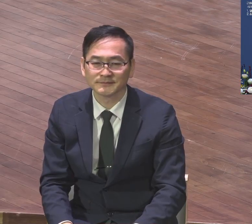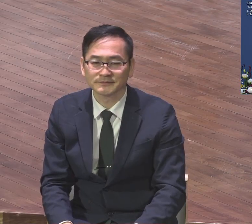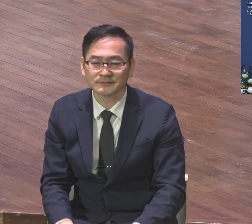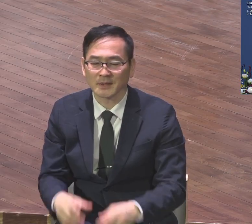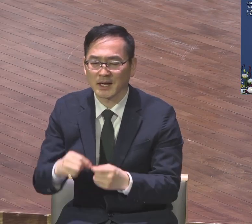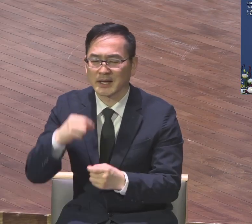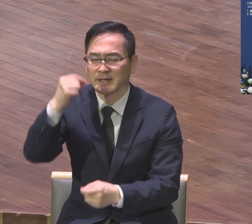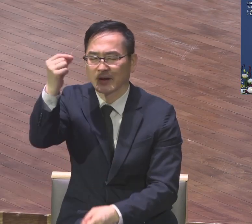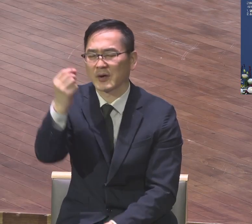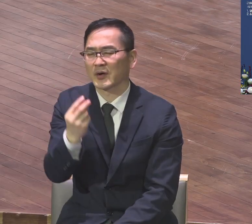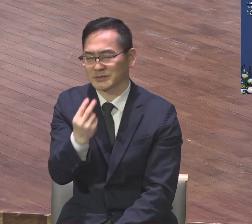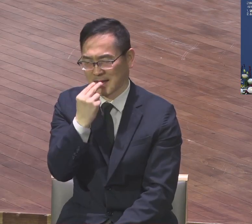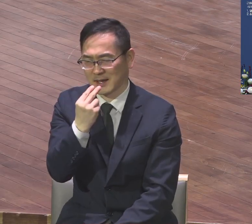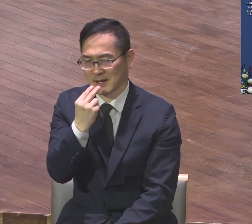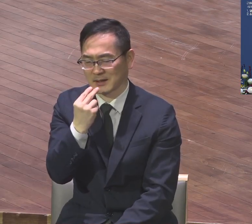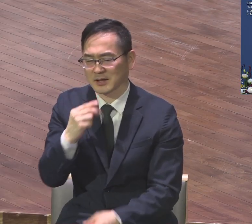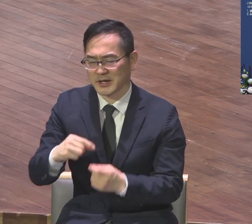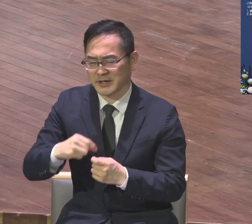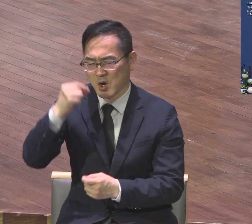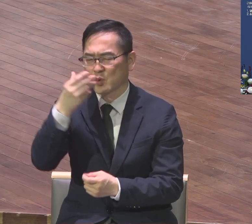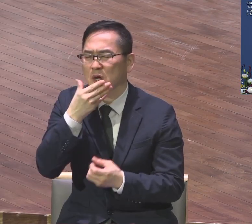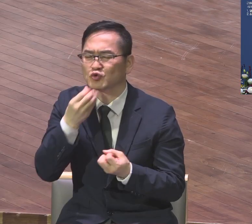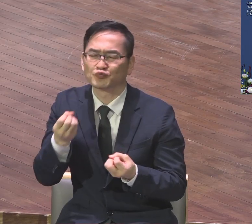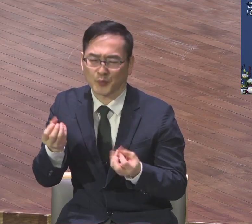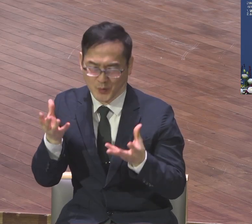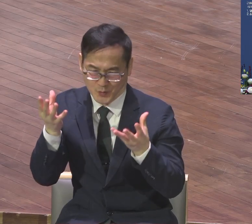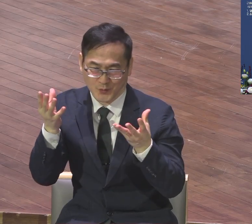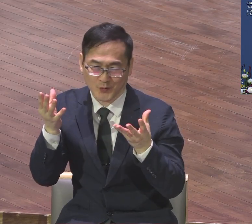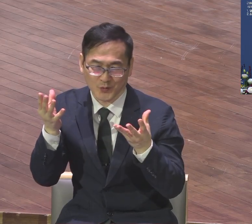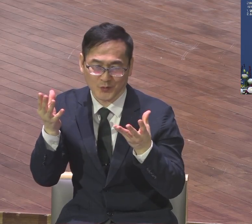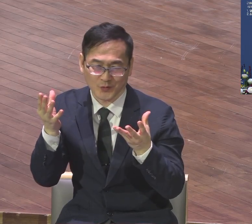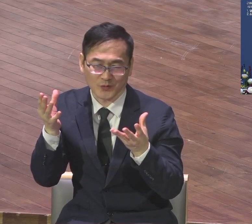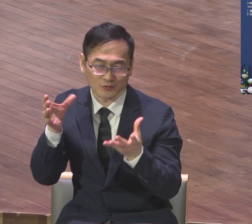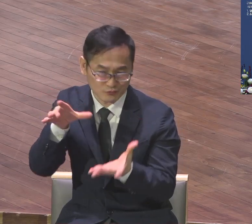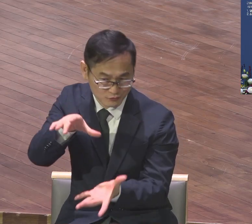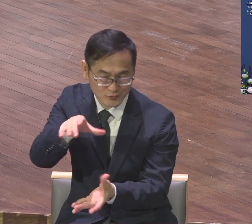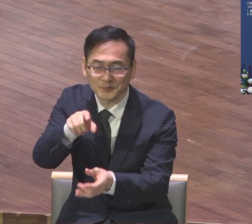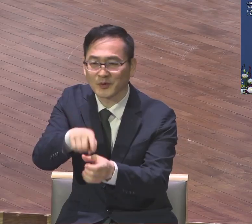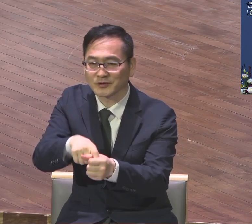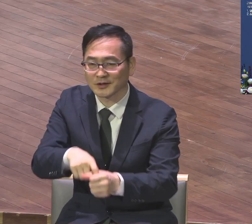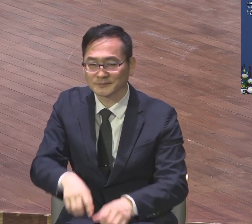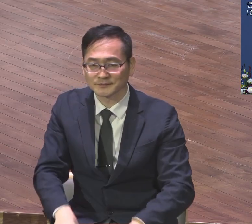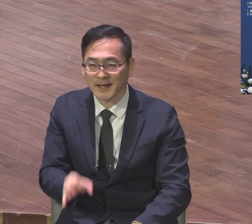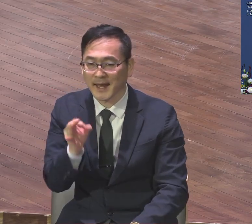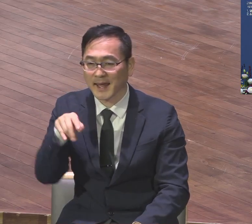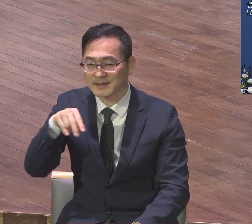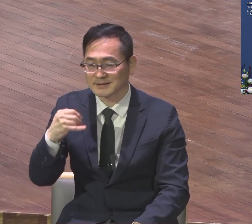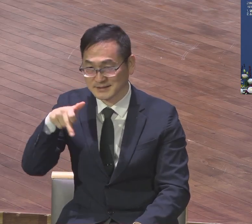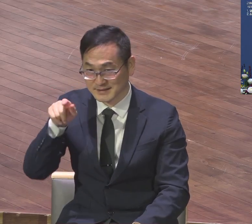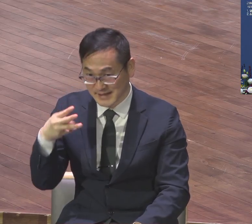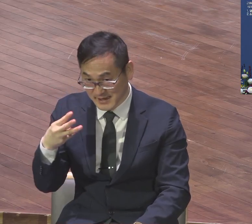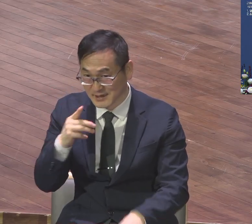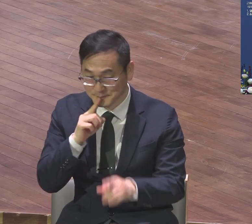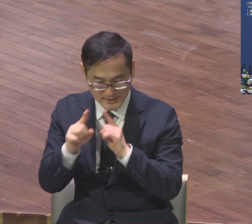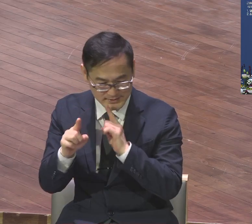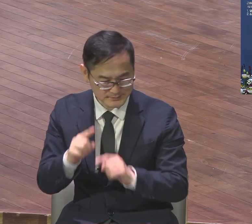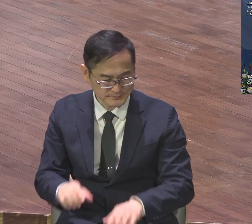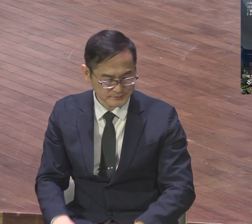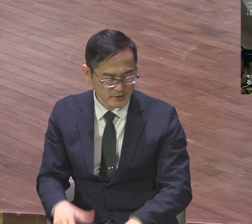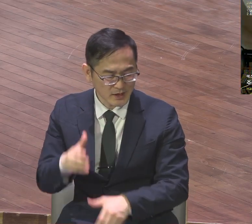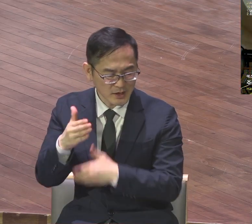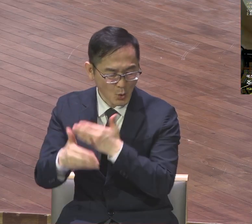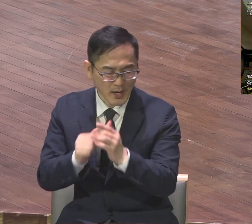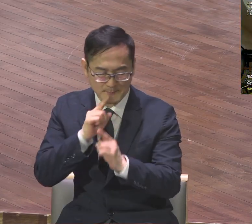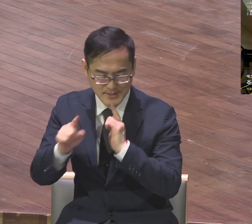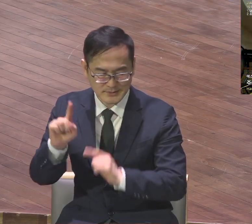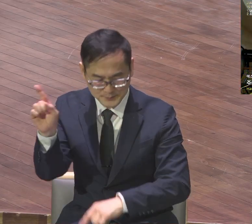영생. 성경은 이 사실을 반복적으로 강조합니다. 에스겔서 8장 18장 23절에 보면 주 여호와의